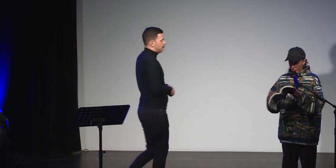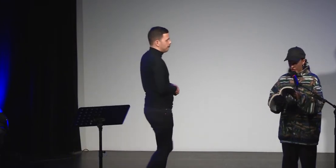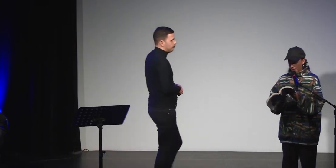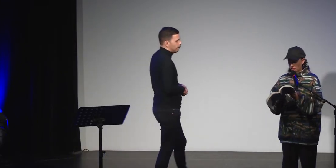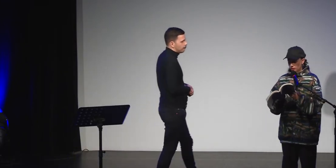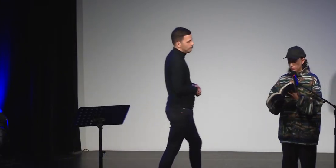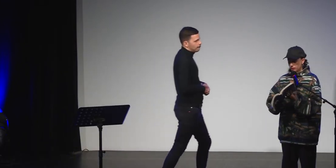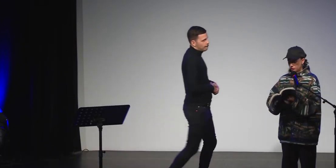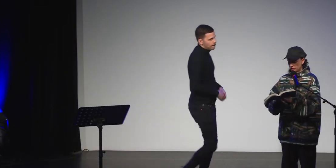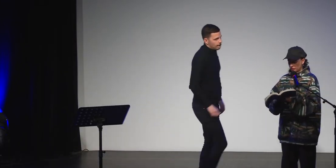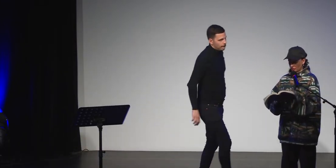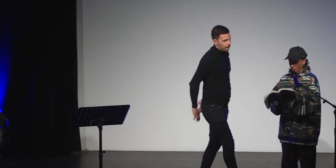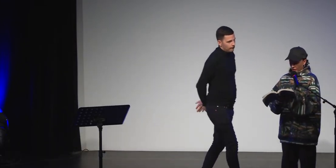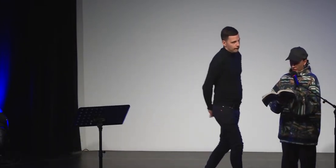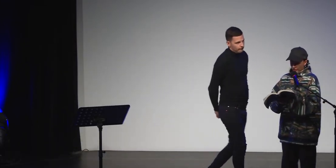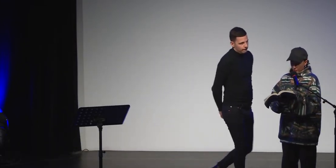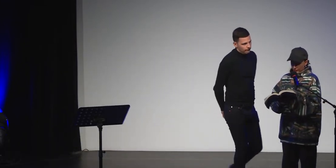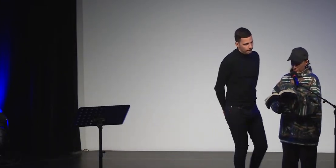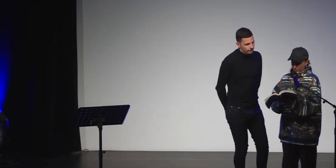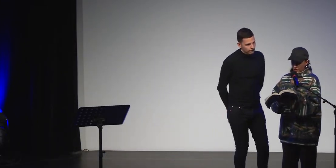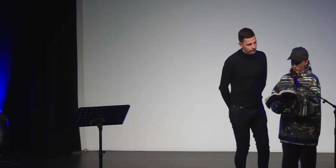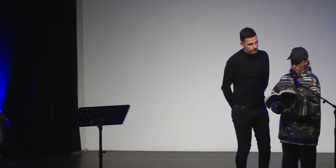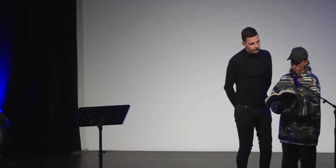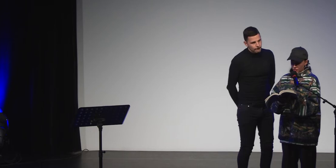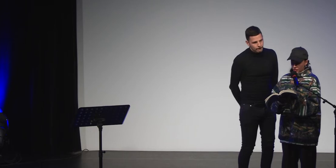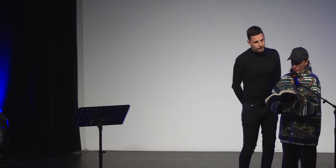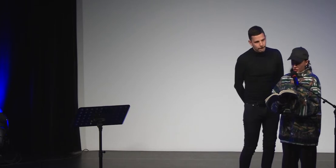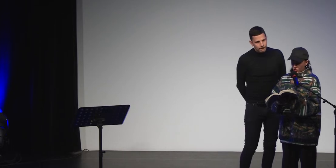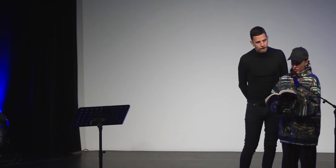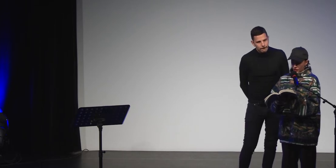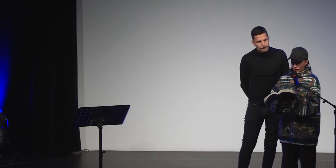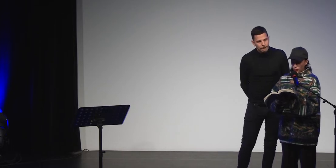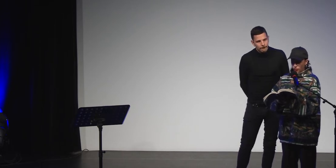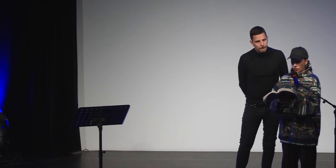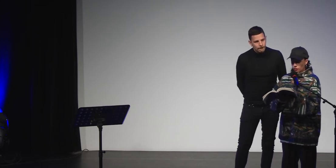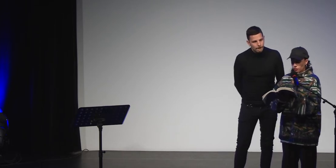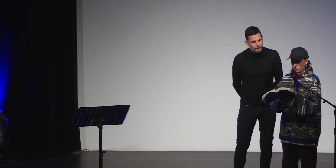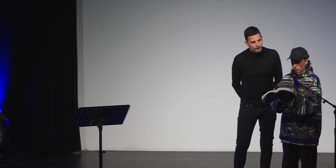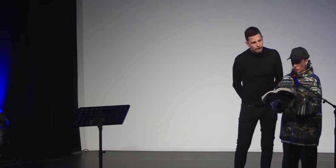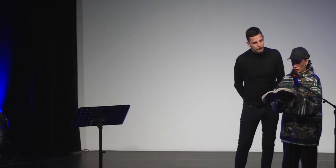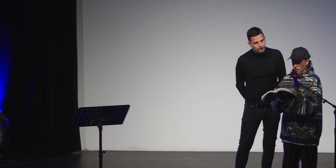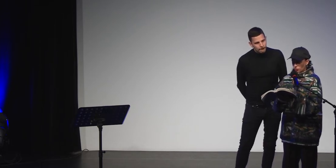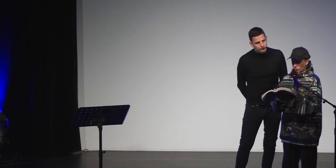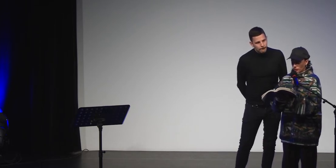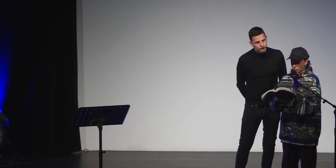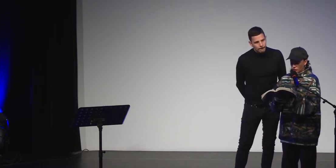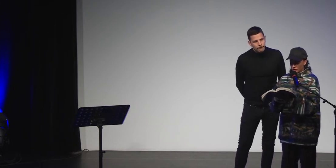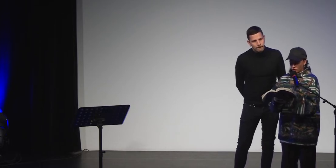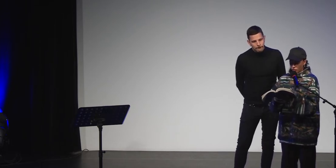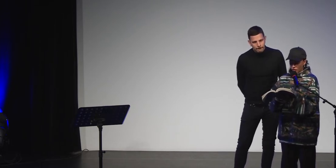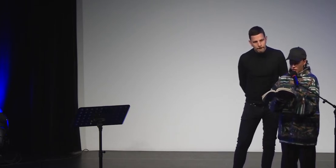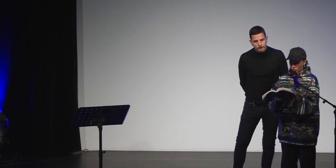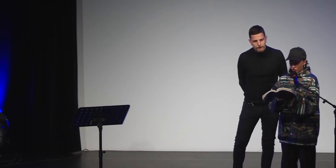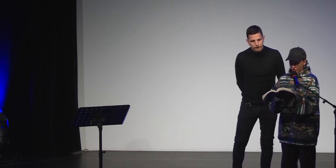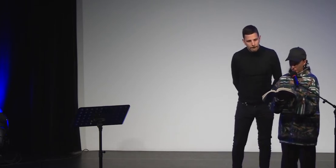Ils mangeaient des kebabs et des frites. Ils trempaient les pains dans des sauces. Ils croquaient dans des hamburgers en se filmant. Ils jouaient à des jeux